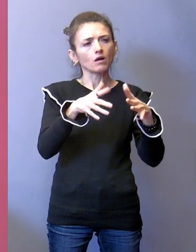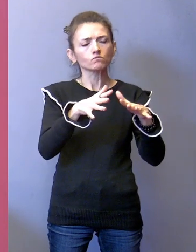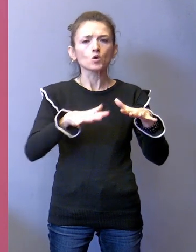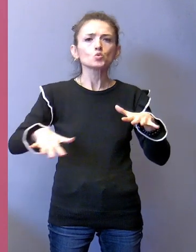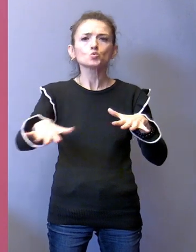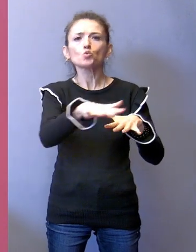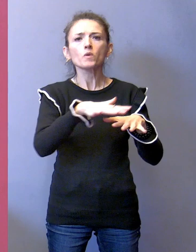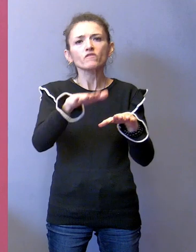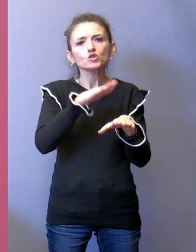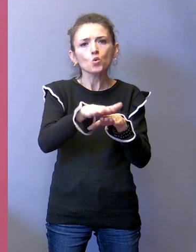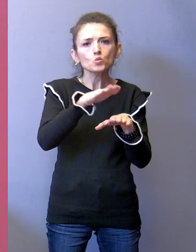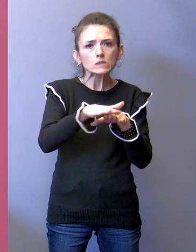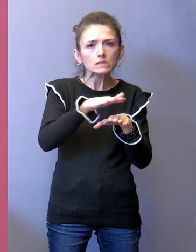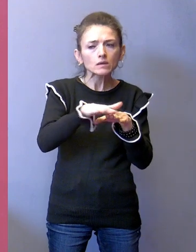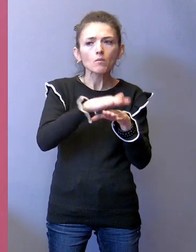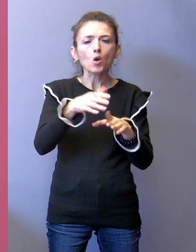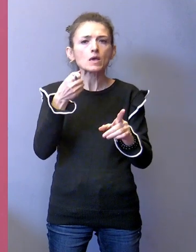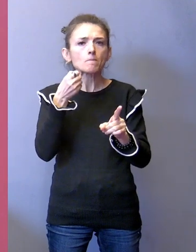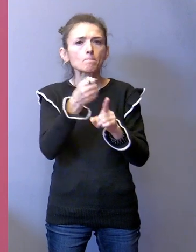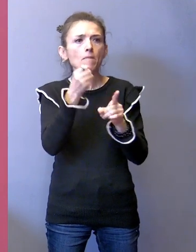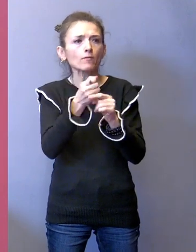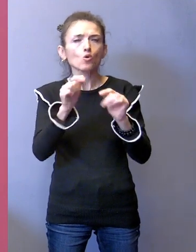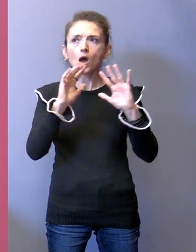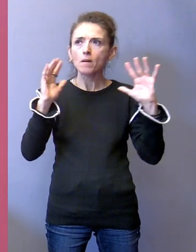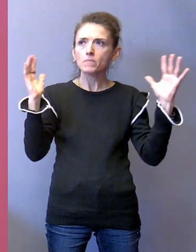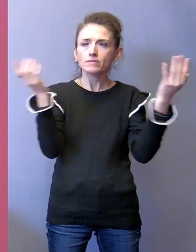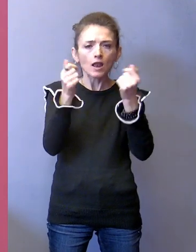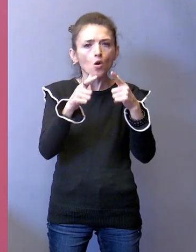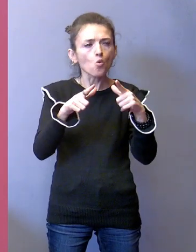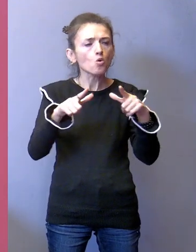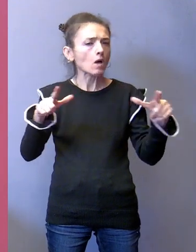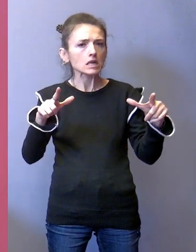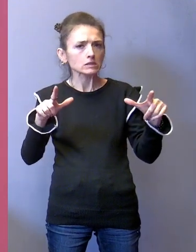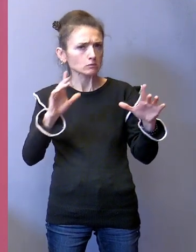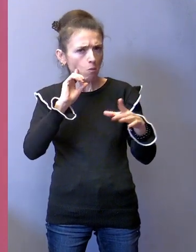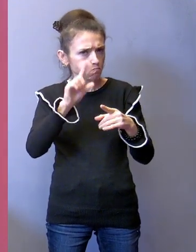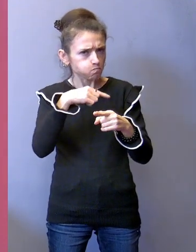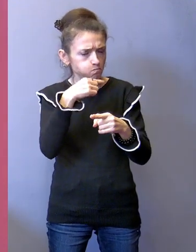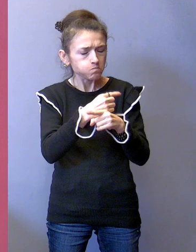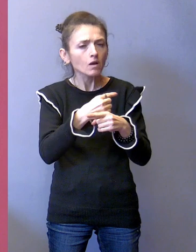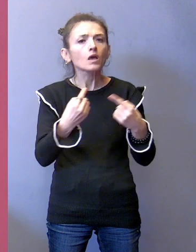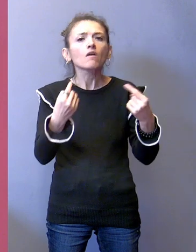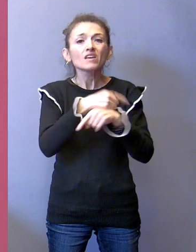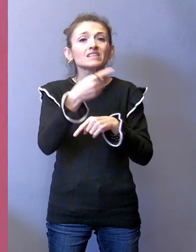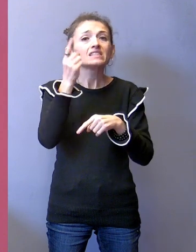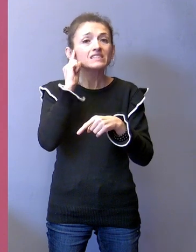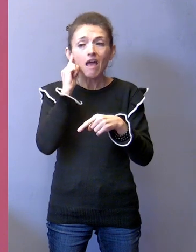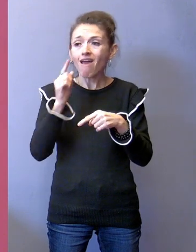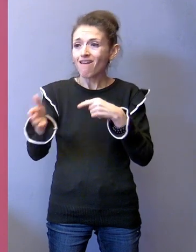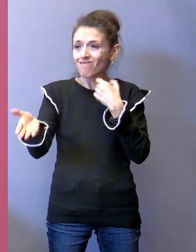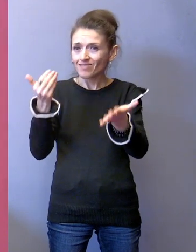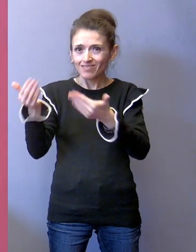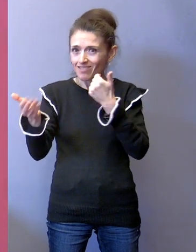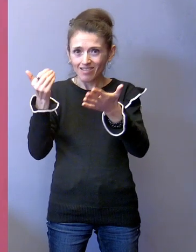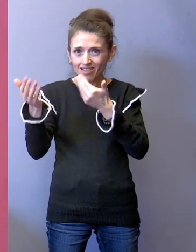superficie agibile e di carico ambientale e urbanistico Tuttavia se io lo vado a togliere in tante parti questo carico e lo